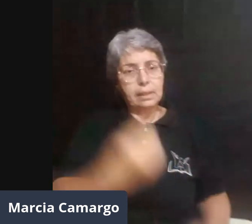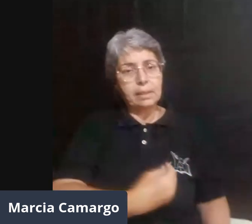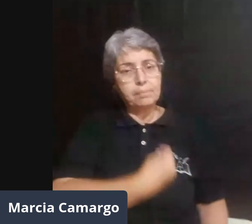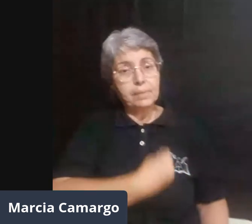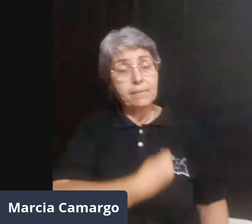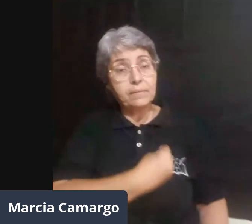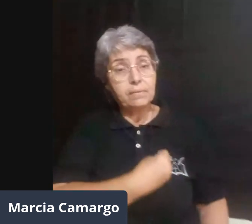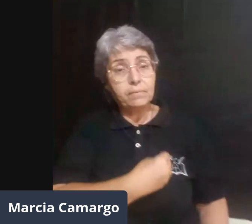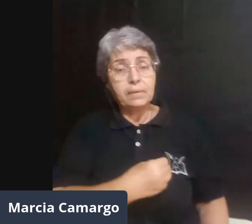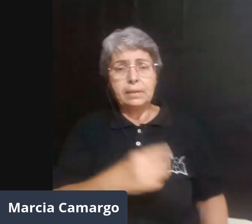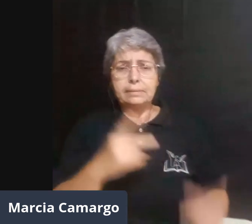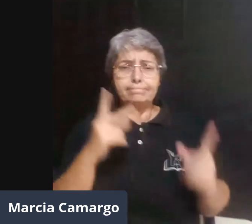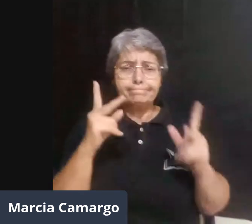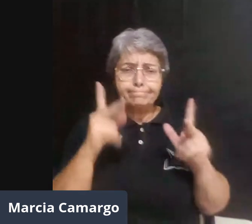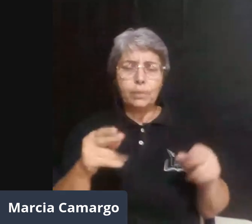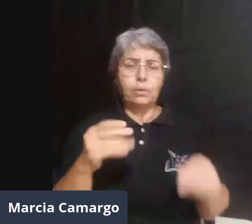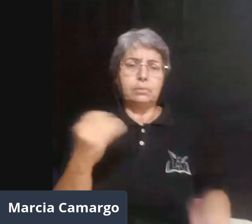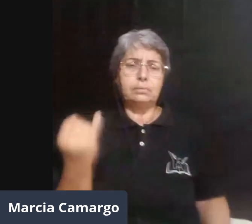preciosa mensagem.